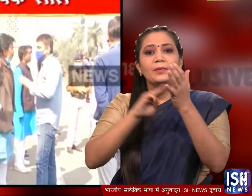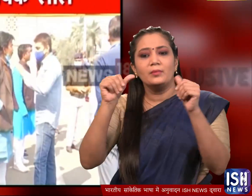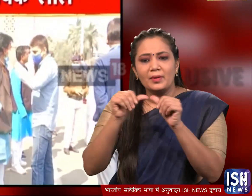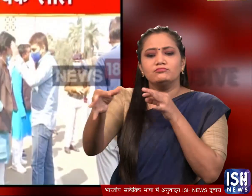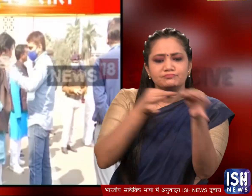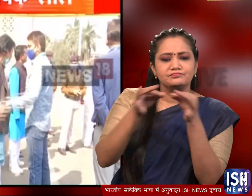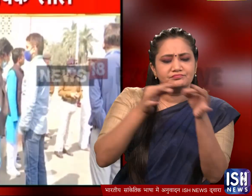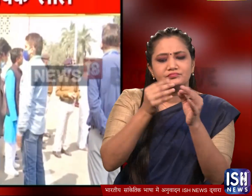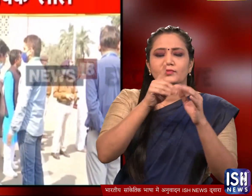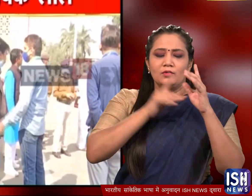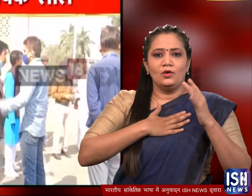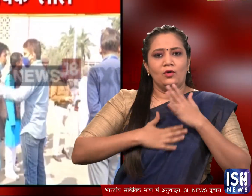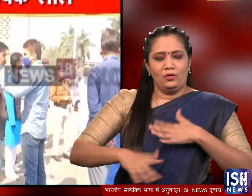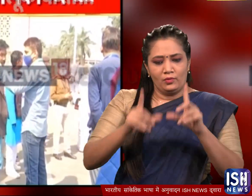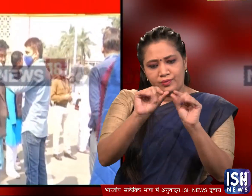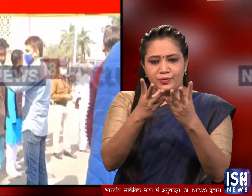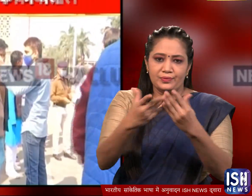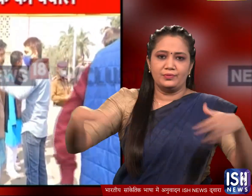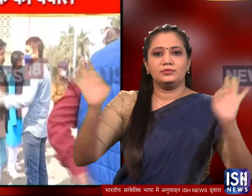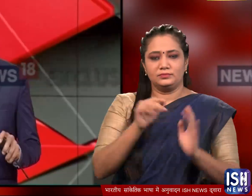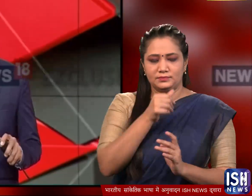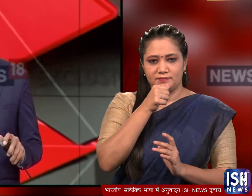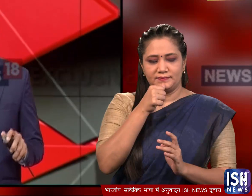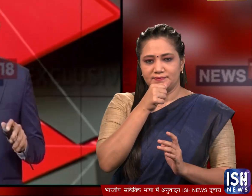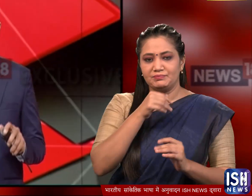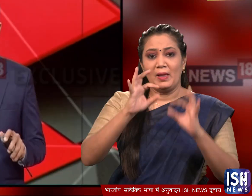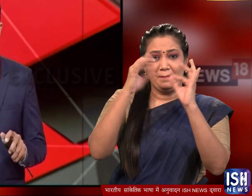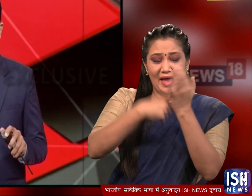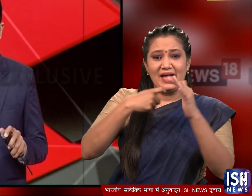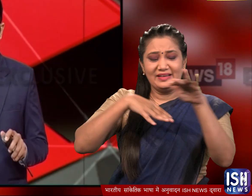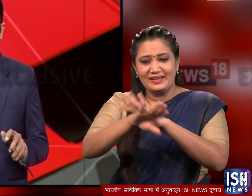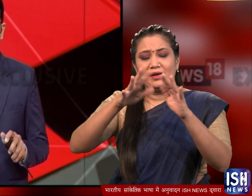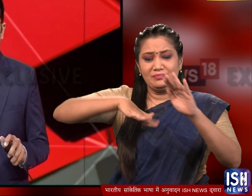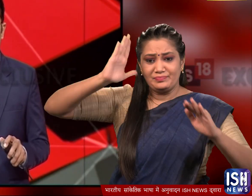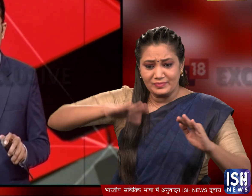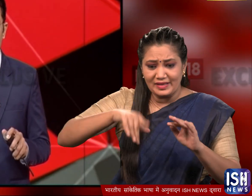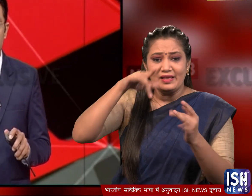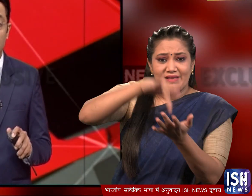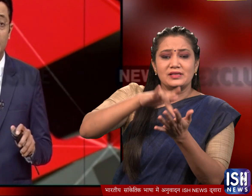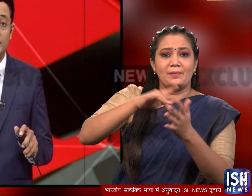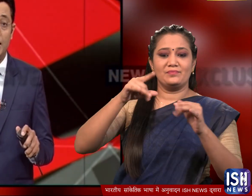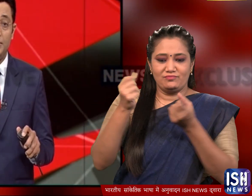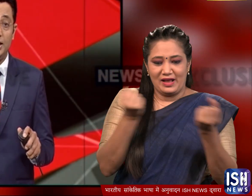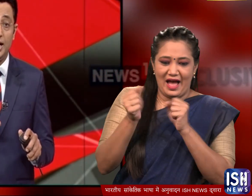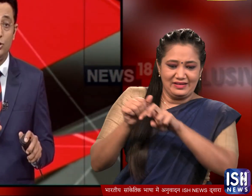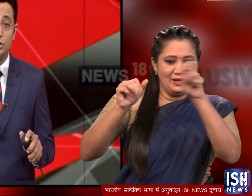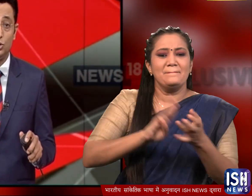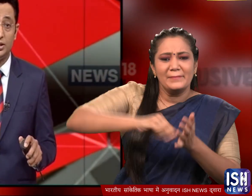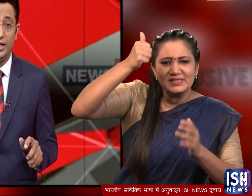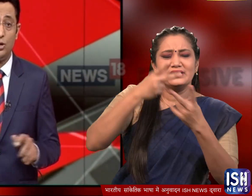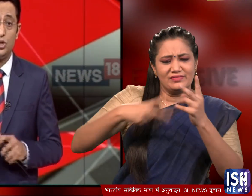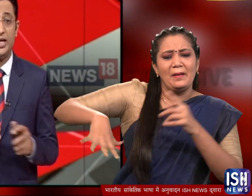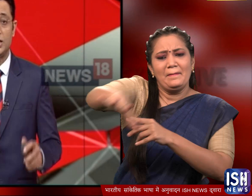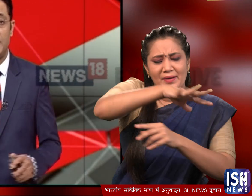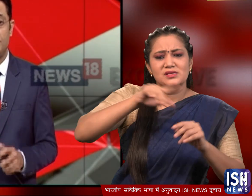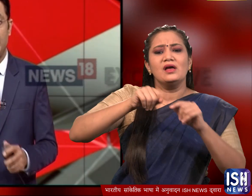बैठे महबूब आलम को समझा बुझाकर मामला शांत करा लिया गया। सौभाग्य की बात यह कि बिहार में विधानसभा भवन में जिस जगह नेता अपनी गाड़ियों से